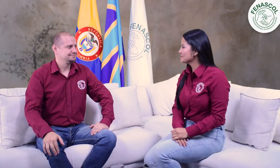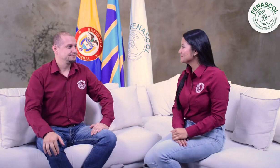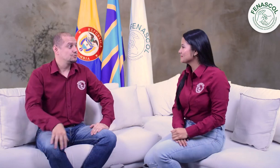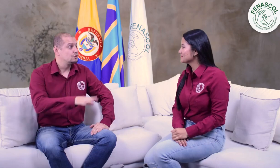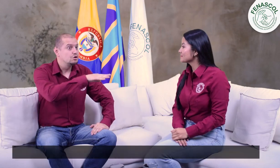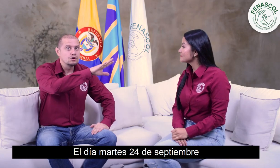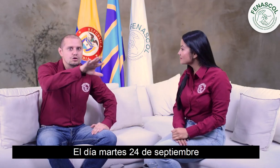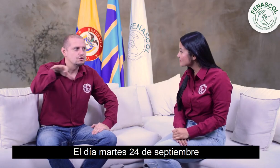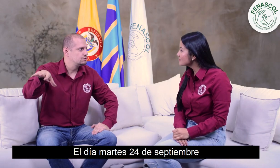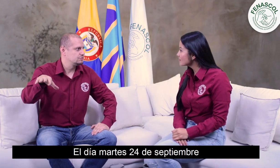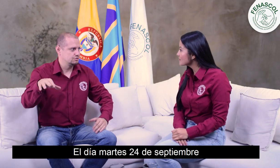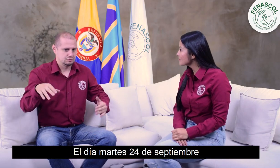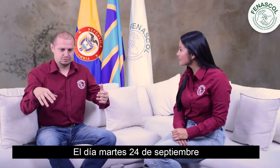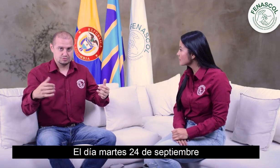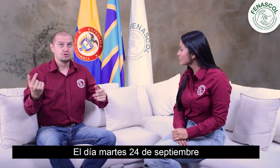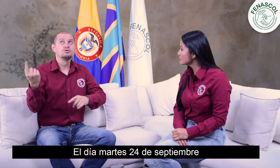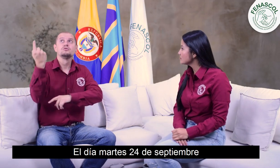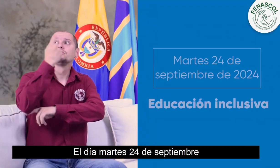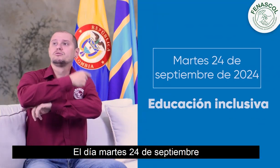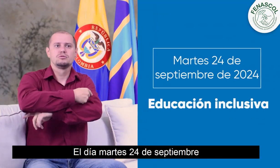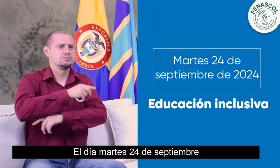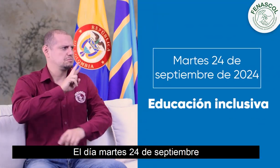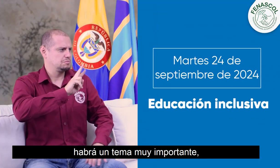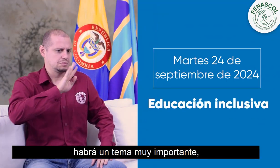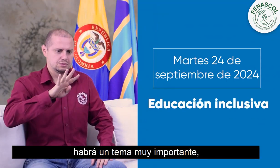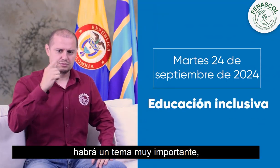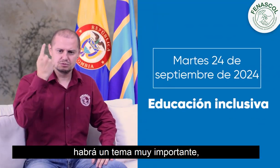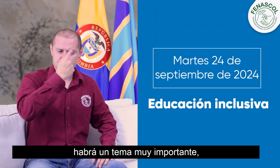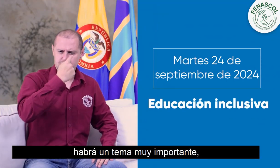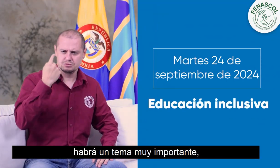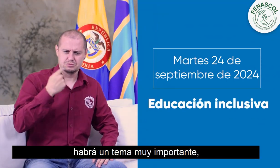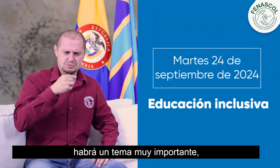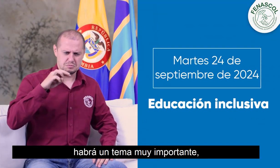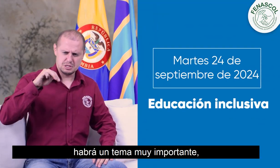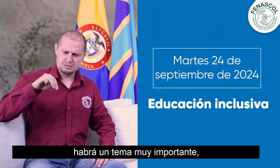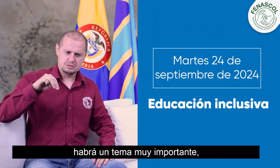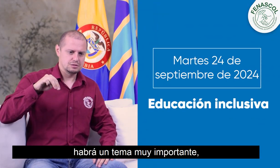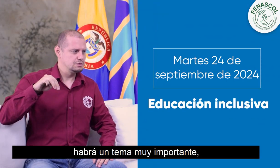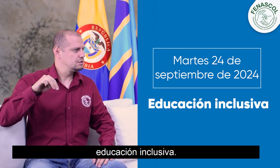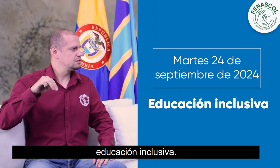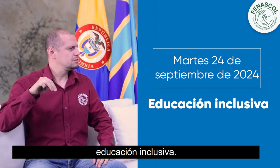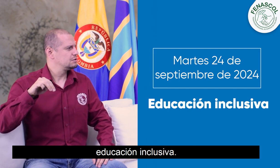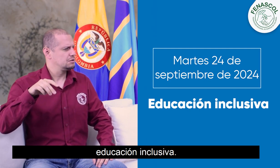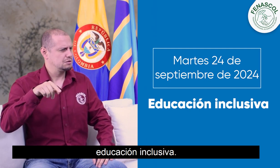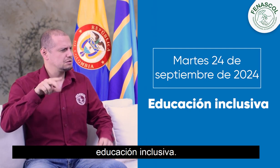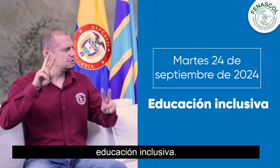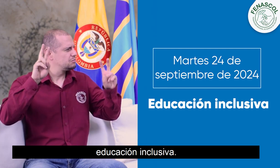El día martes 24 de septiembre habrá un tema muy importante, educación inclusiva.